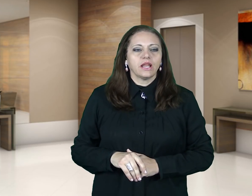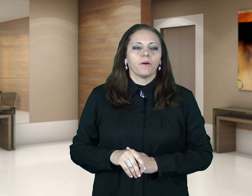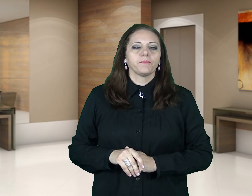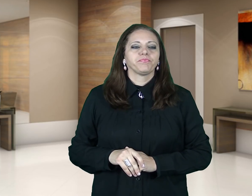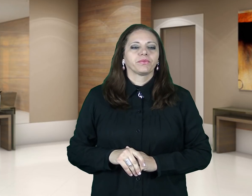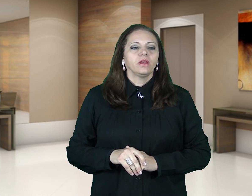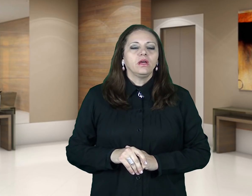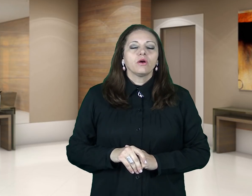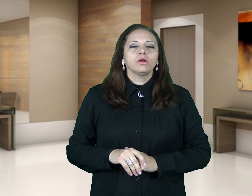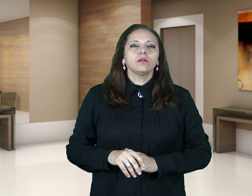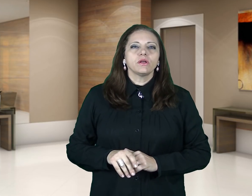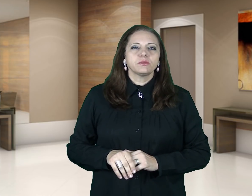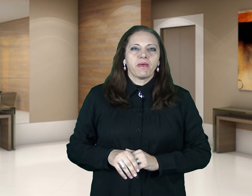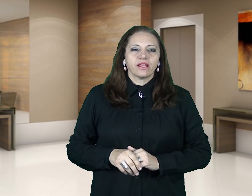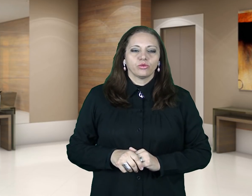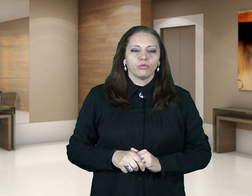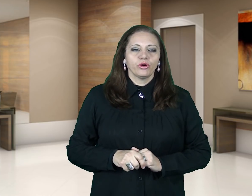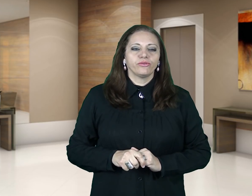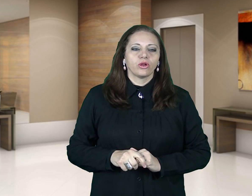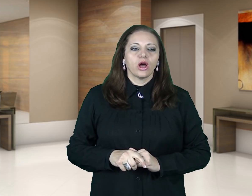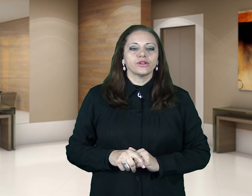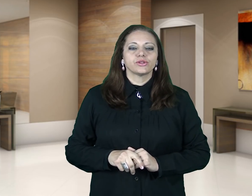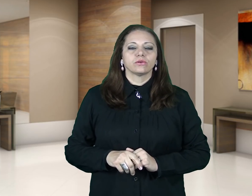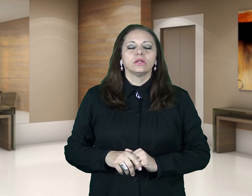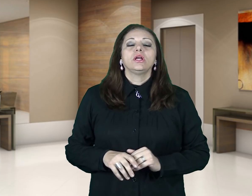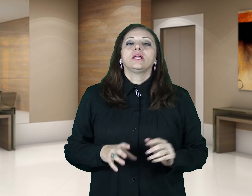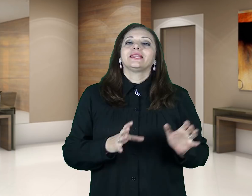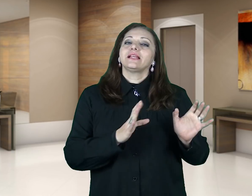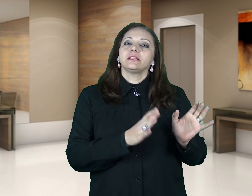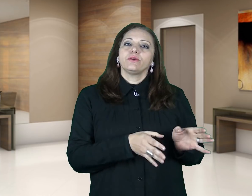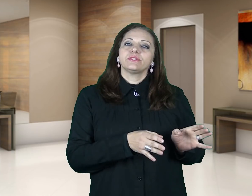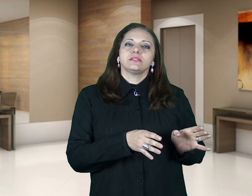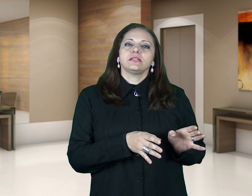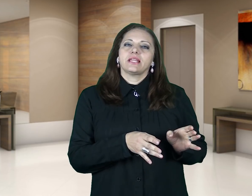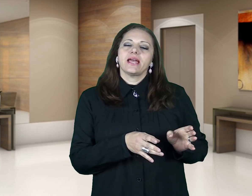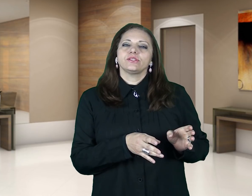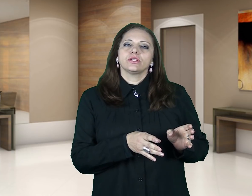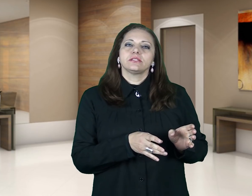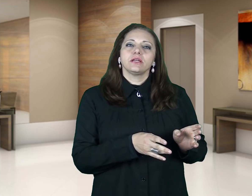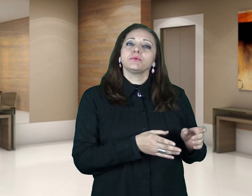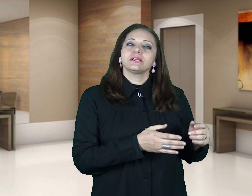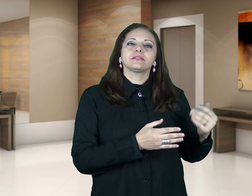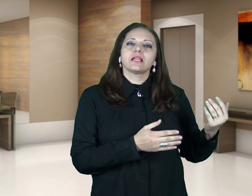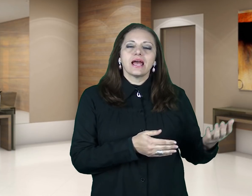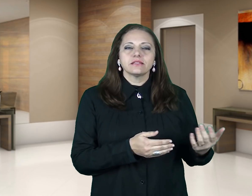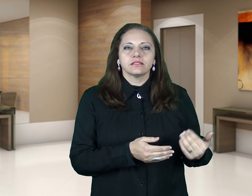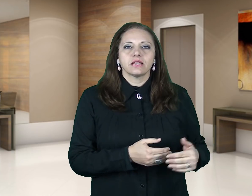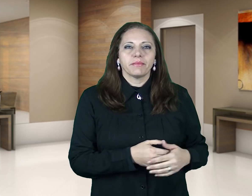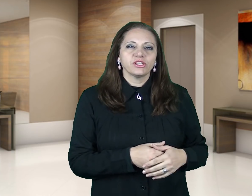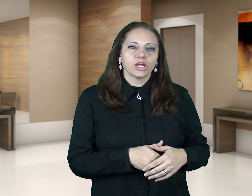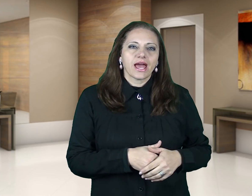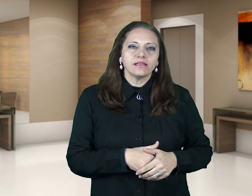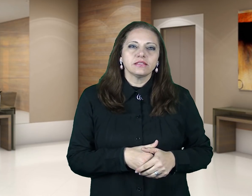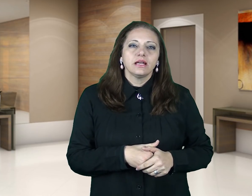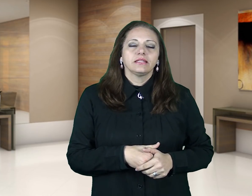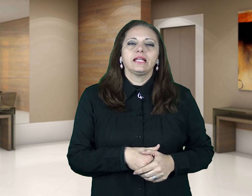sinal. Quanto ao aspecto morfológico, nas línguas de sinais nós temos as classes gramaticais. Na